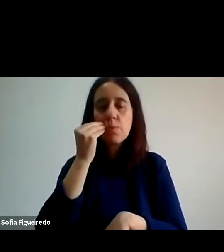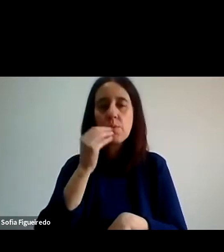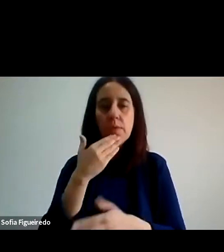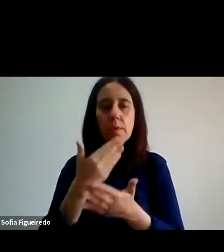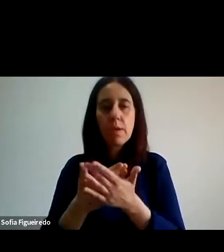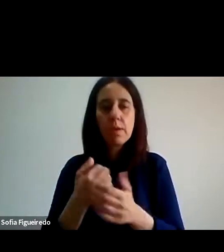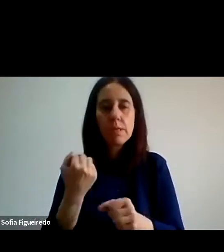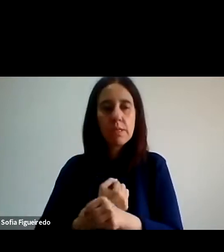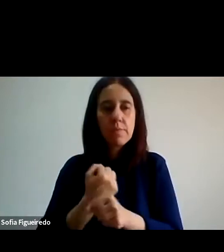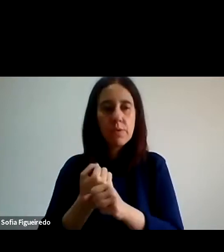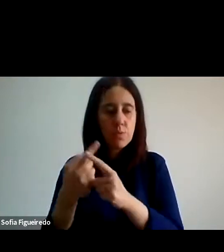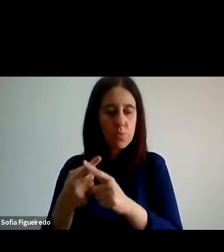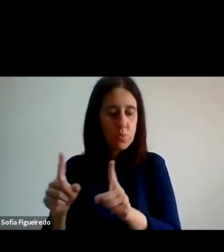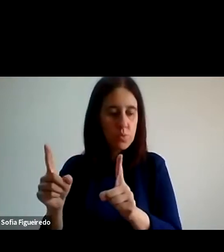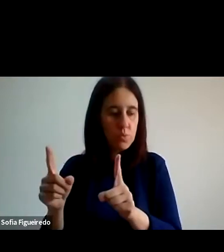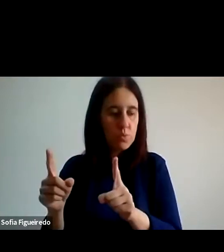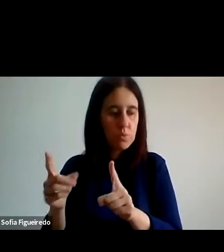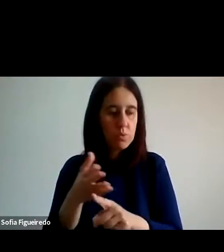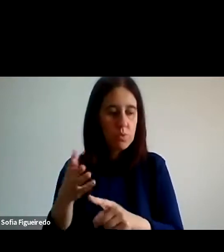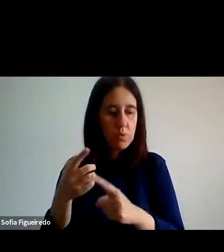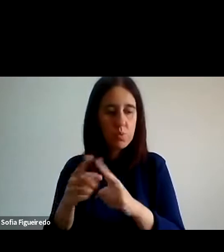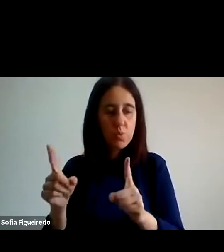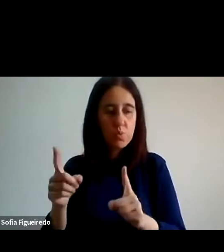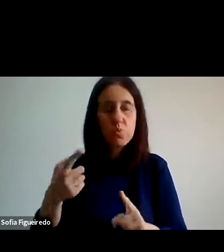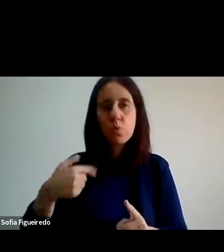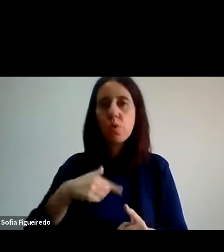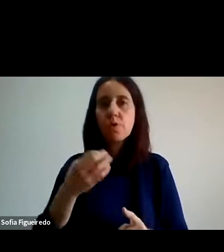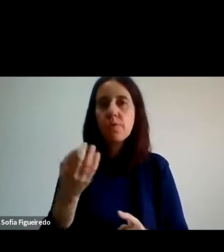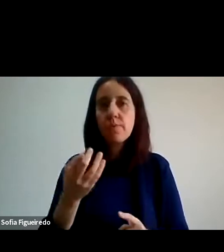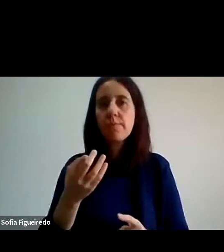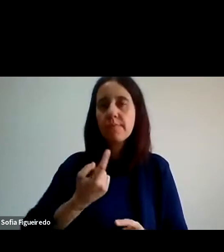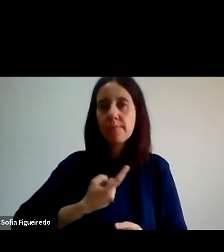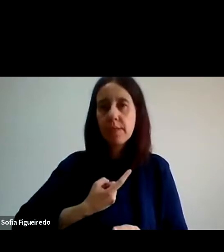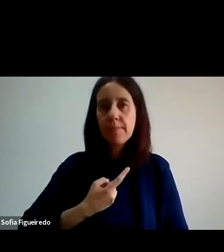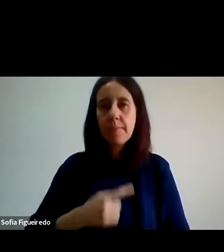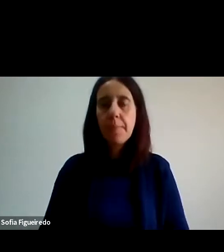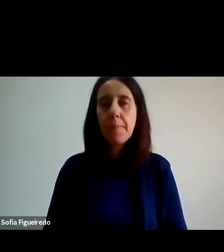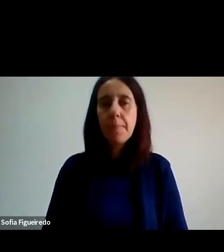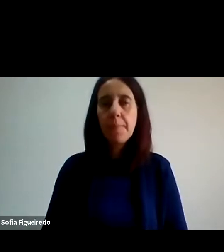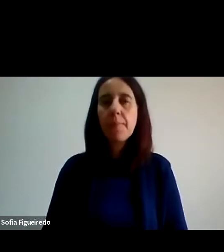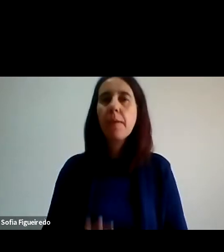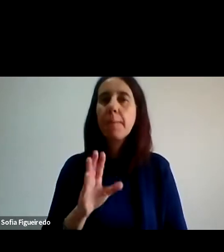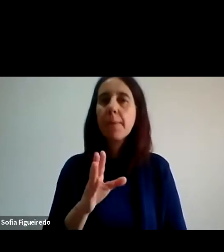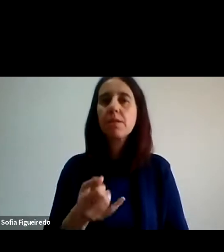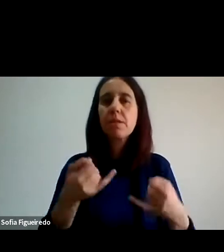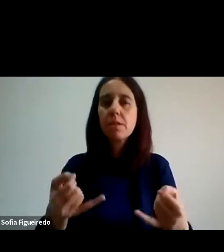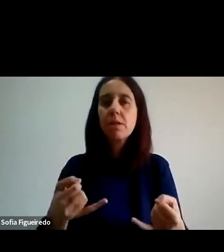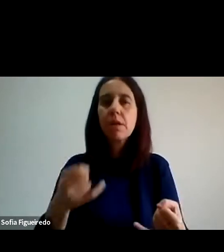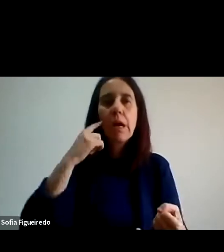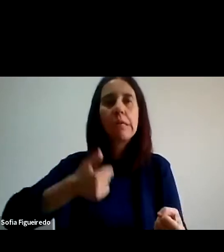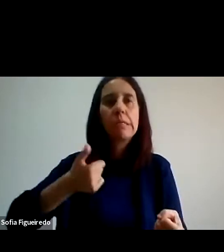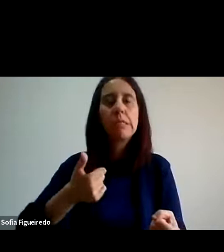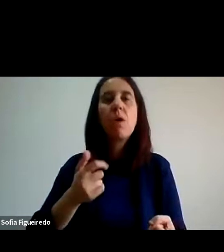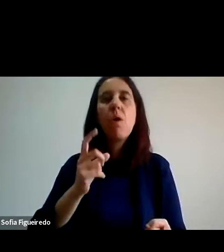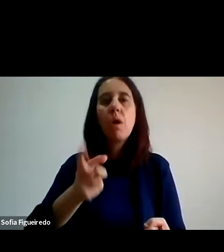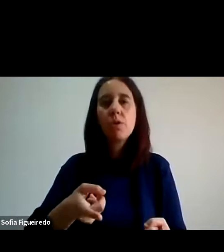serviço de uma forma diferente. Portanto, estamos num contexto diferente ao qual, efetivamente, fomos forçados. Mas depois há uma dimensão que é absolutamente central,